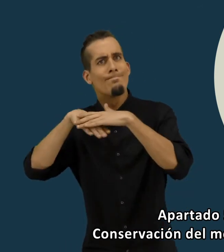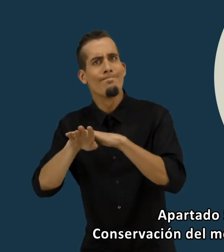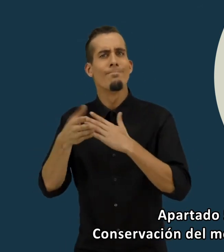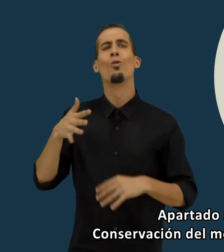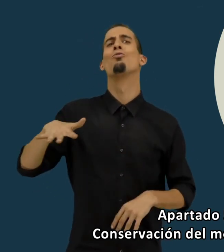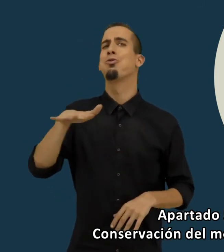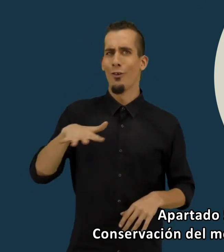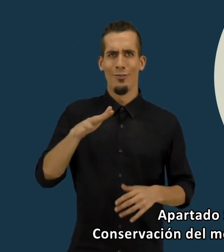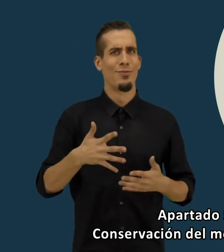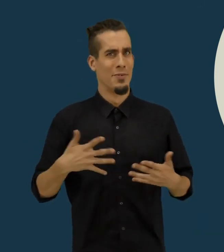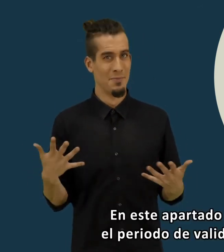Conservación del medicamento.